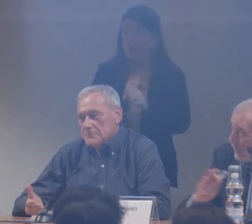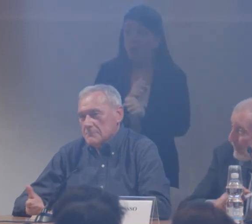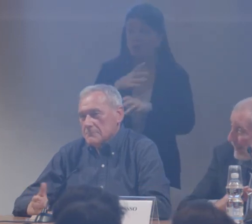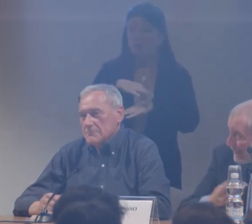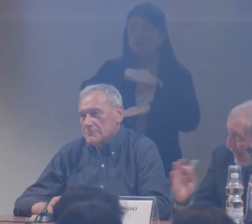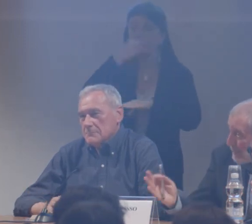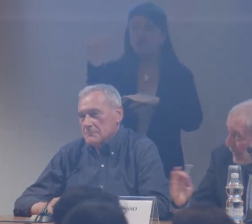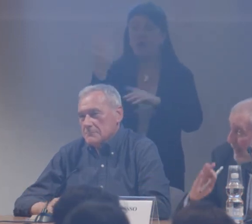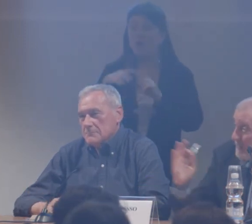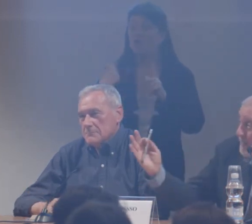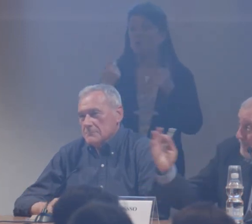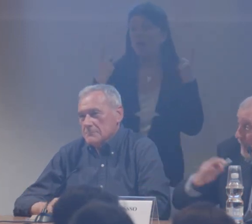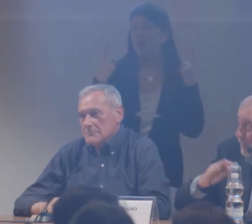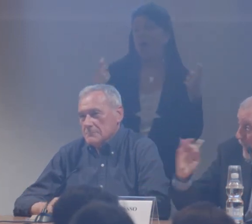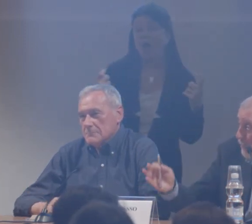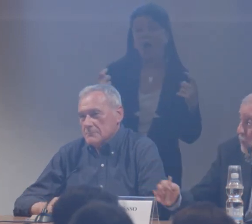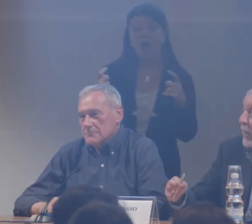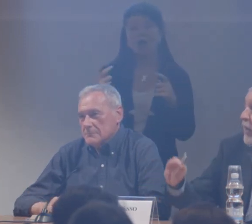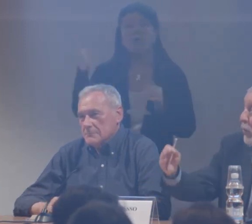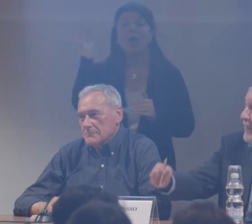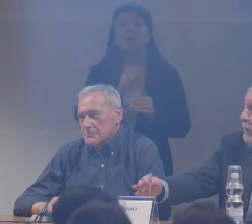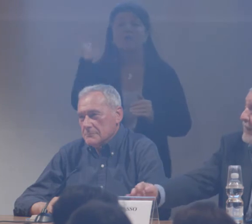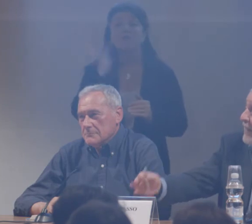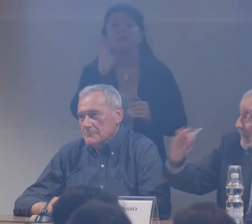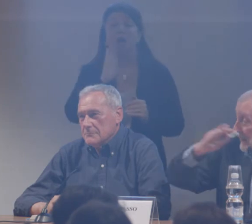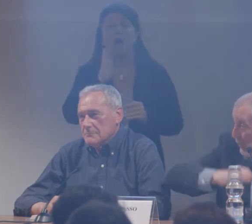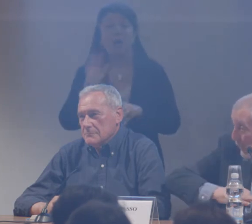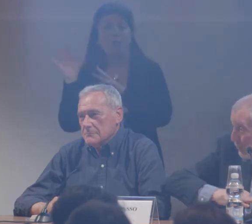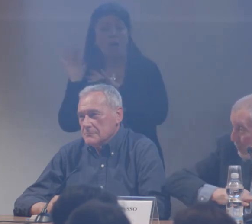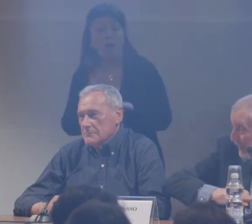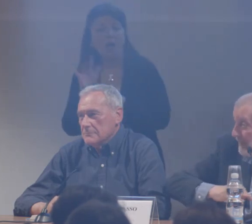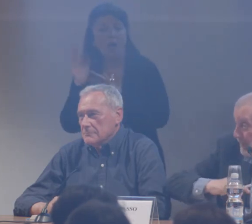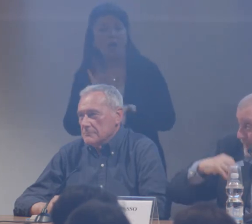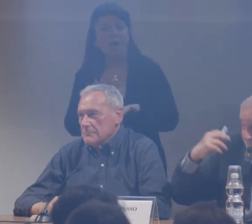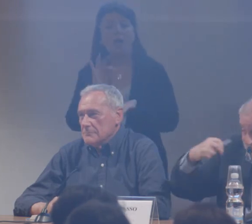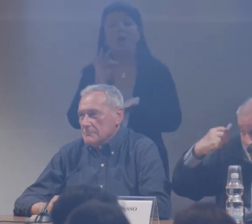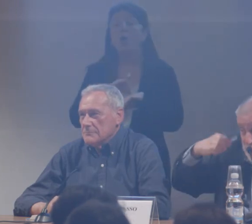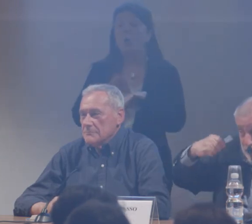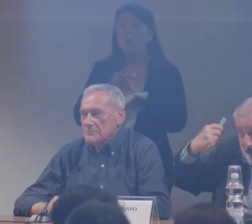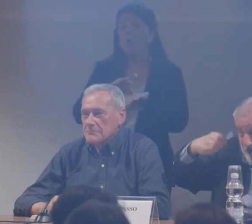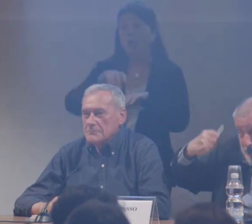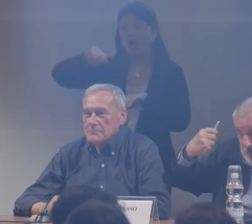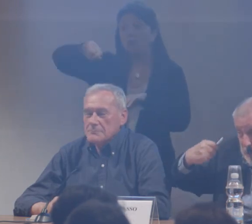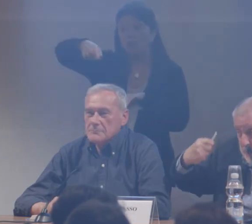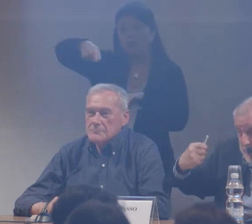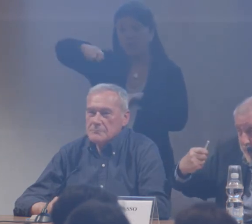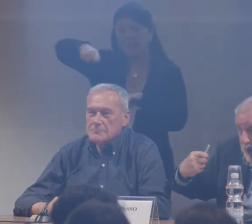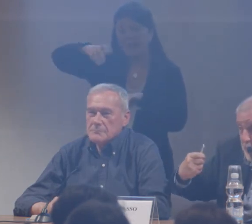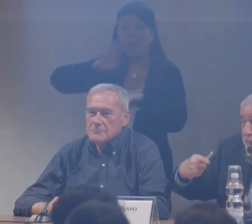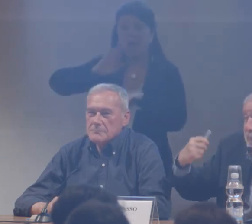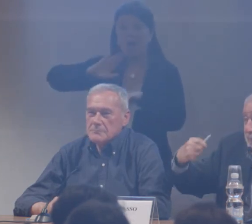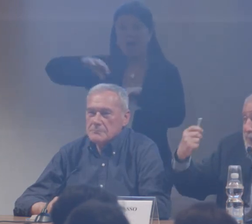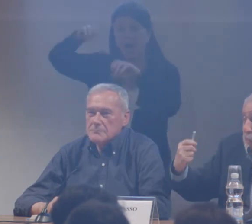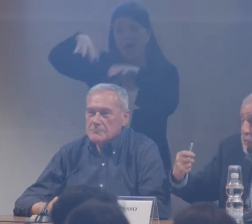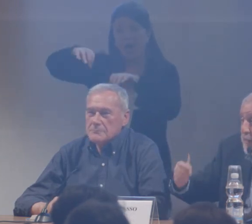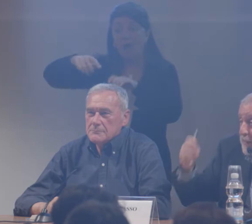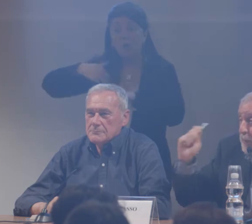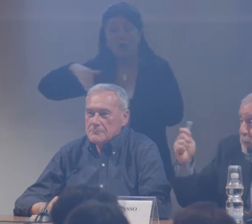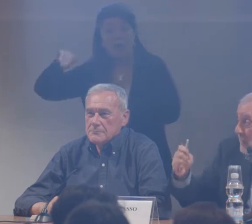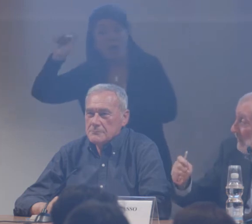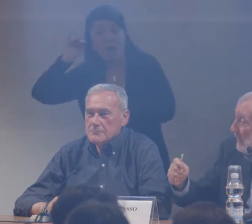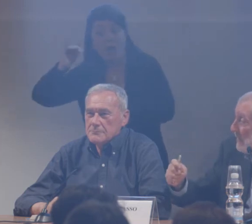davano l'allarme: sta arrivando l'acqua. Pure questo, quando arrivava l'acqua nei rubinetti, c'era chi l'ascoltava il rumore dell'acqua e di